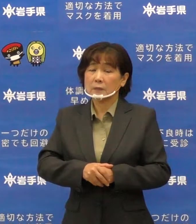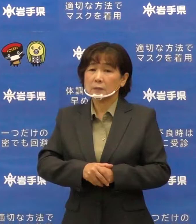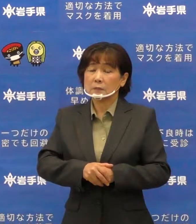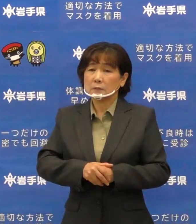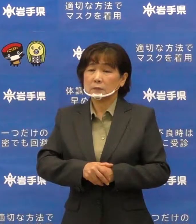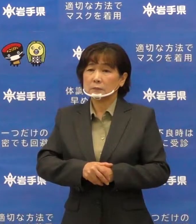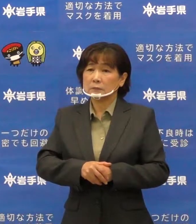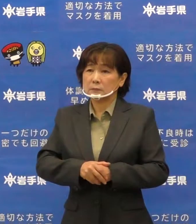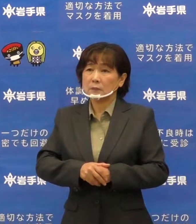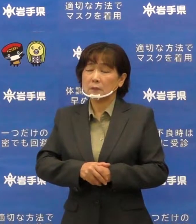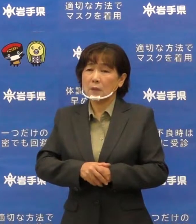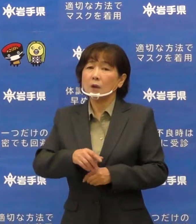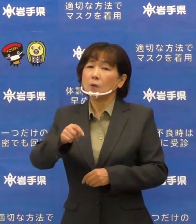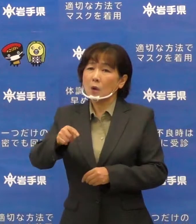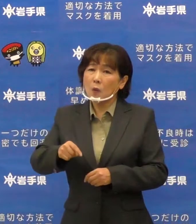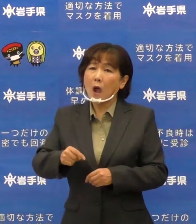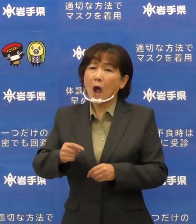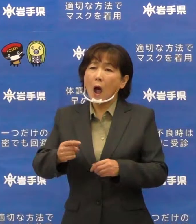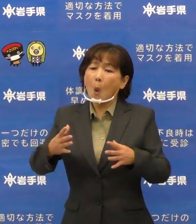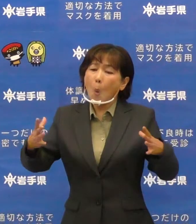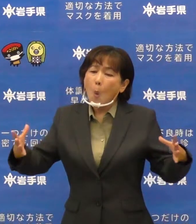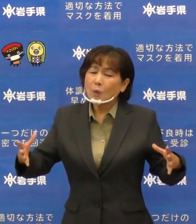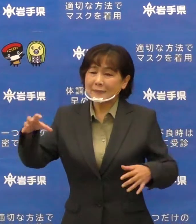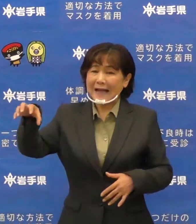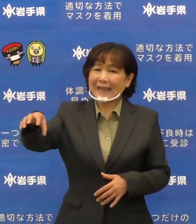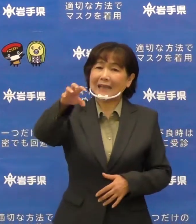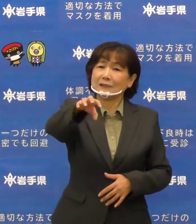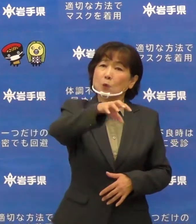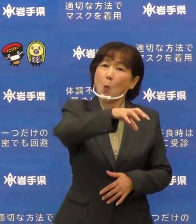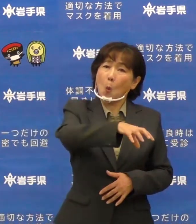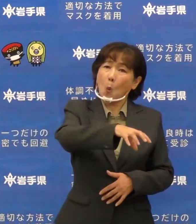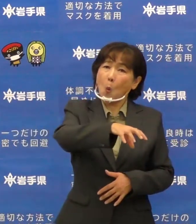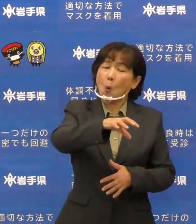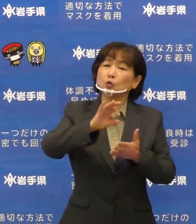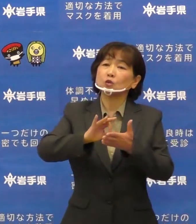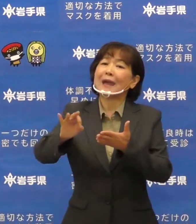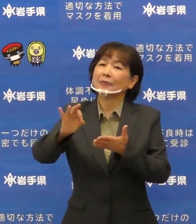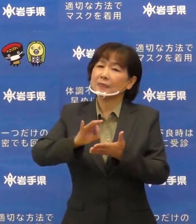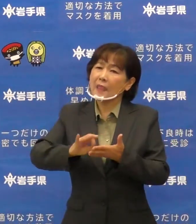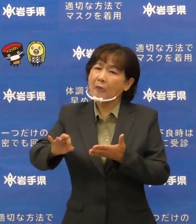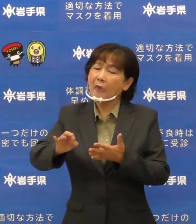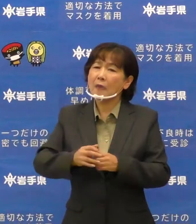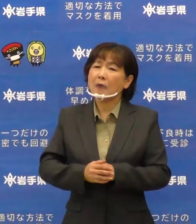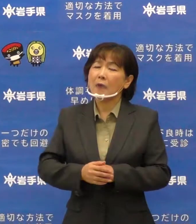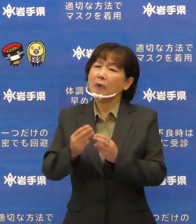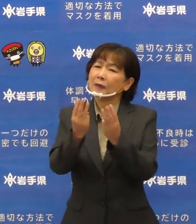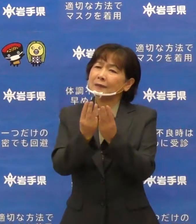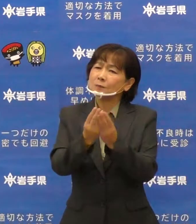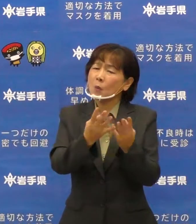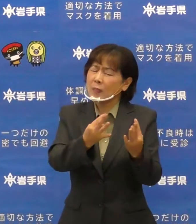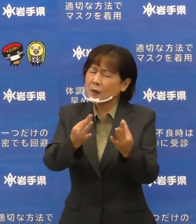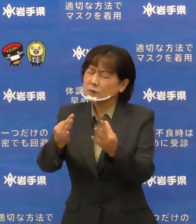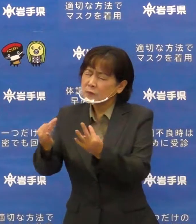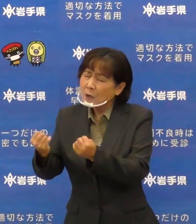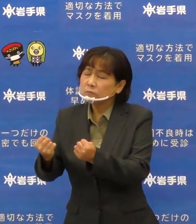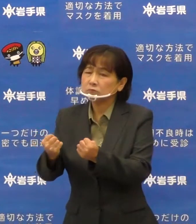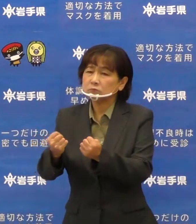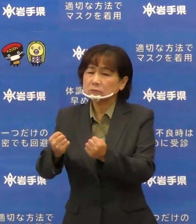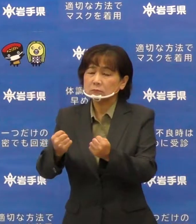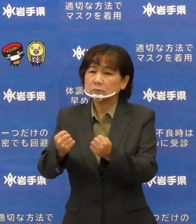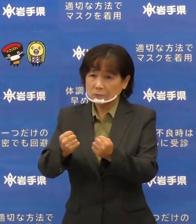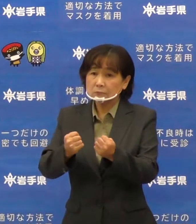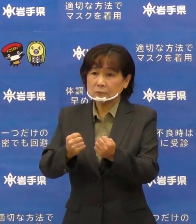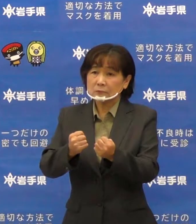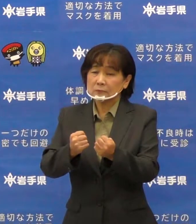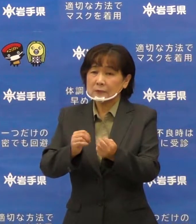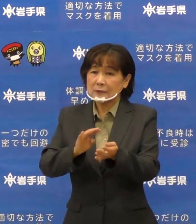って、維持していかなきゃいけないという、まあ、県内全県的な体制にも関わってくると思います。と岩手県の、